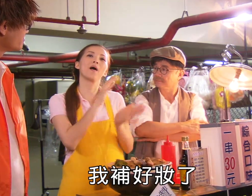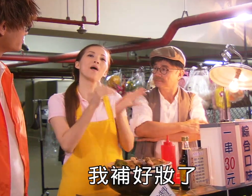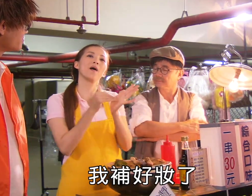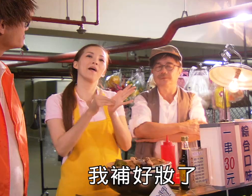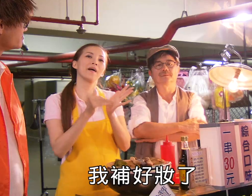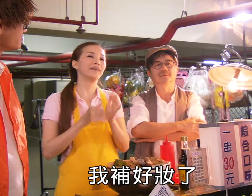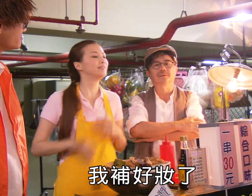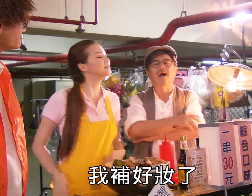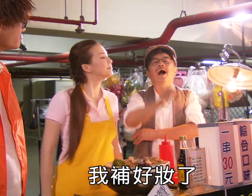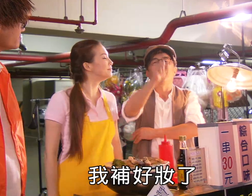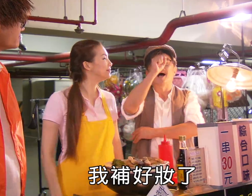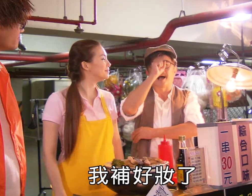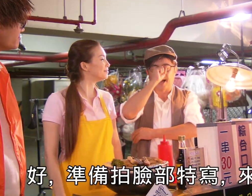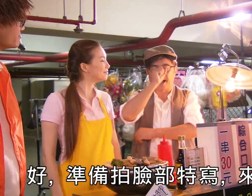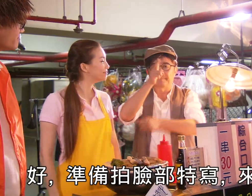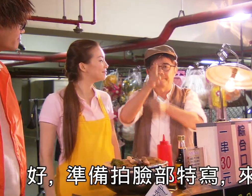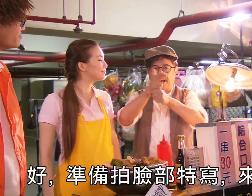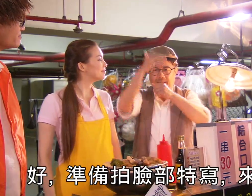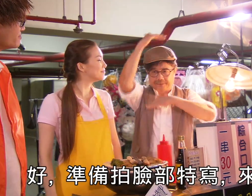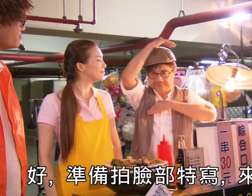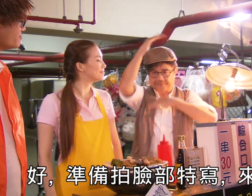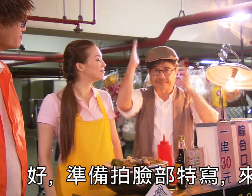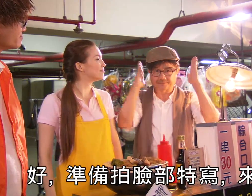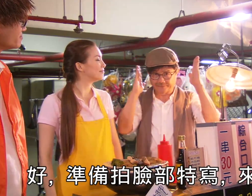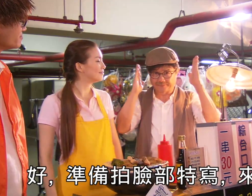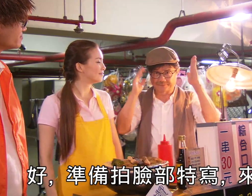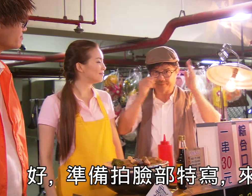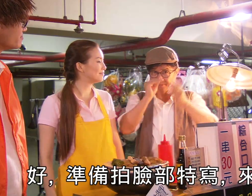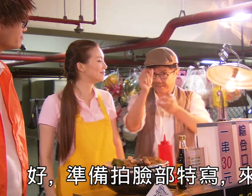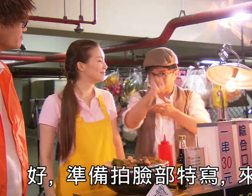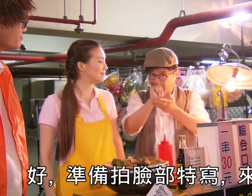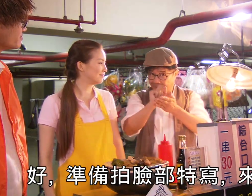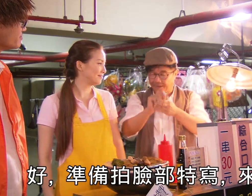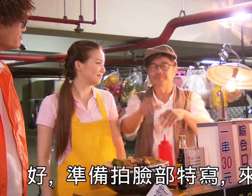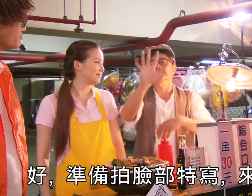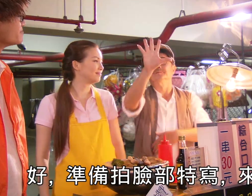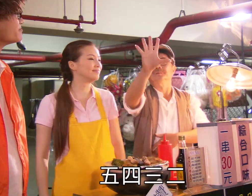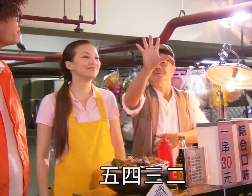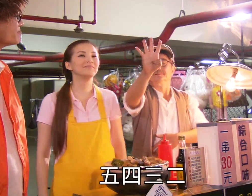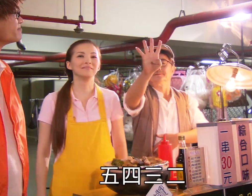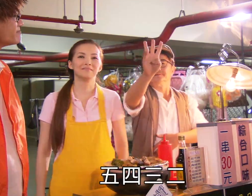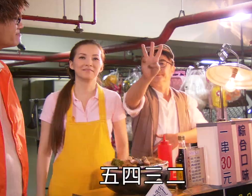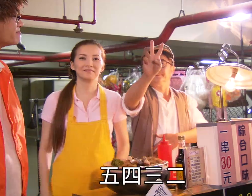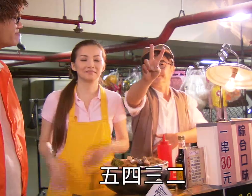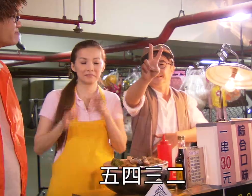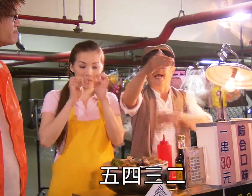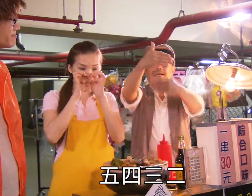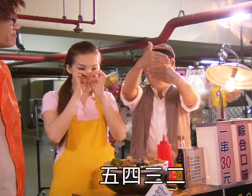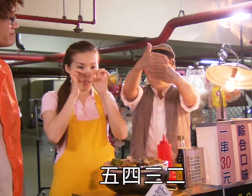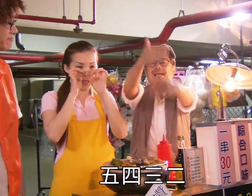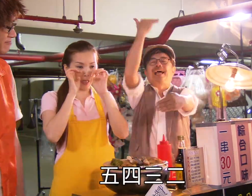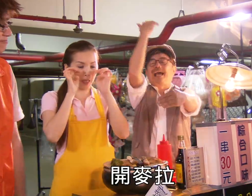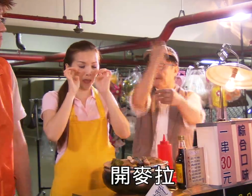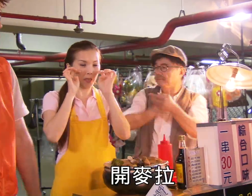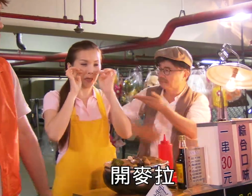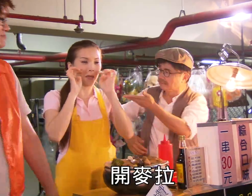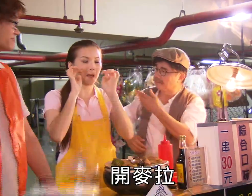啦。 哎，好，准备拍脸部特写，来，五、四、三、二，开吧。